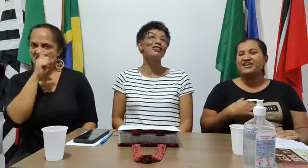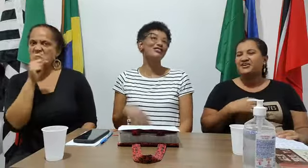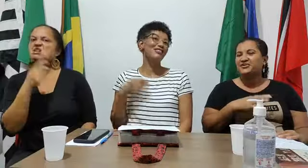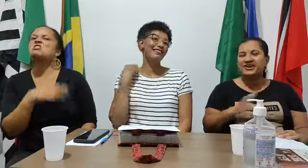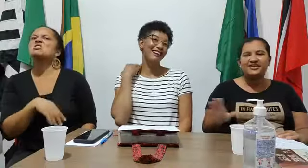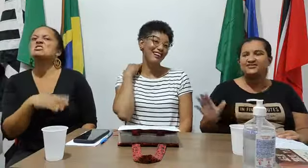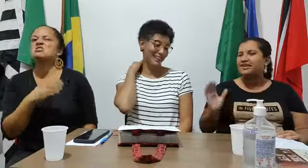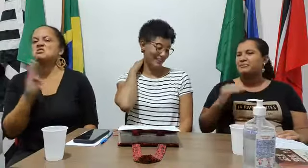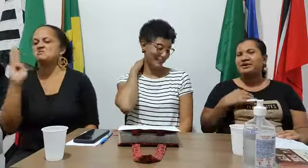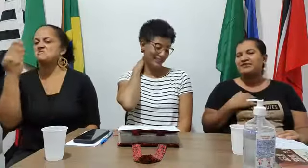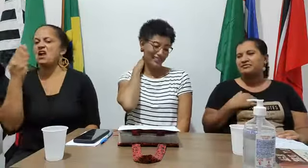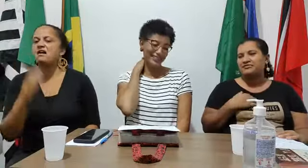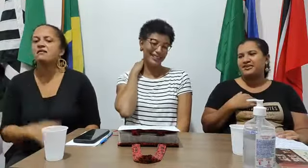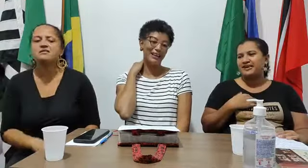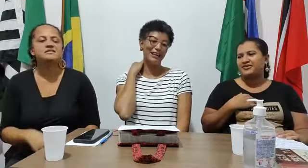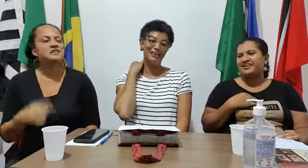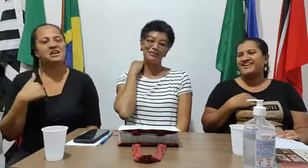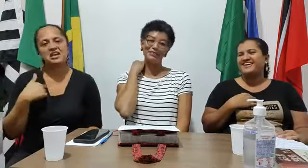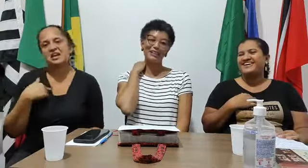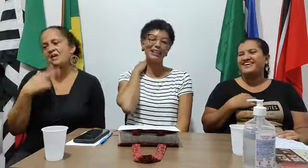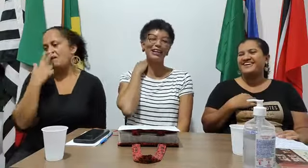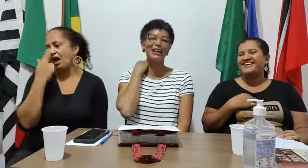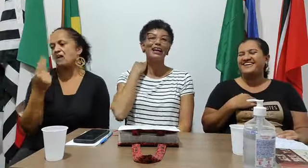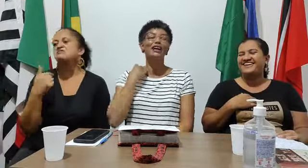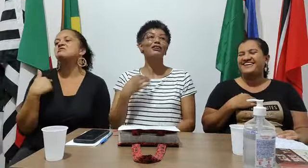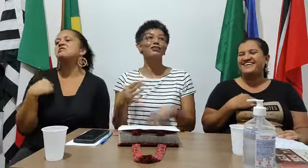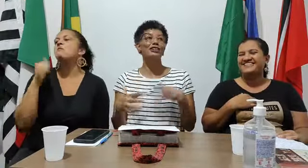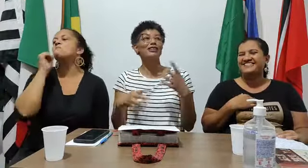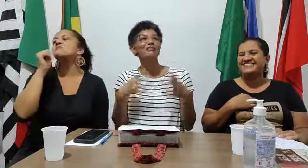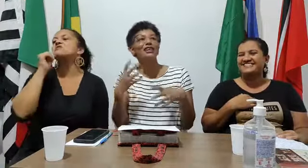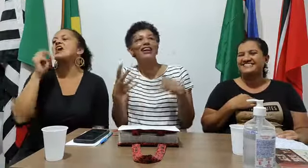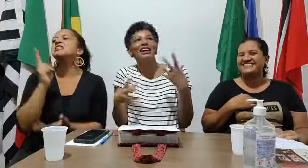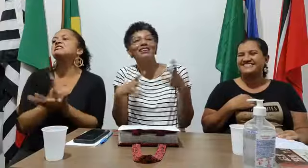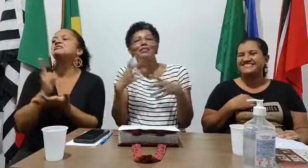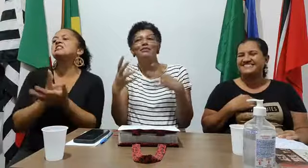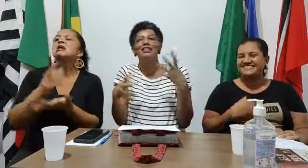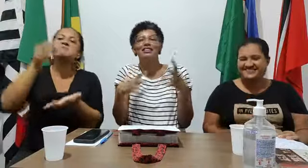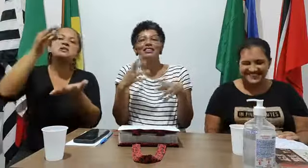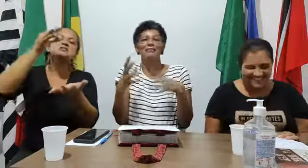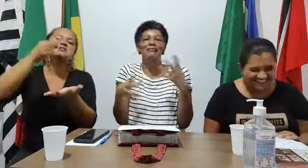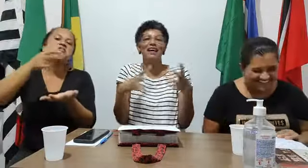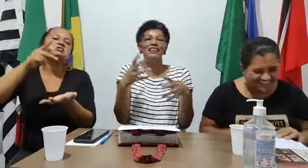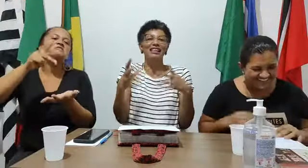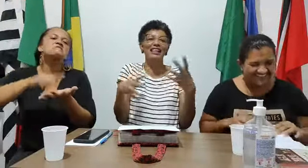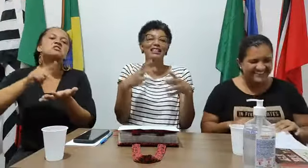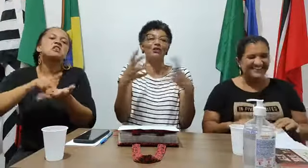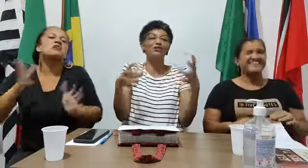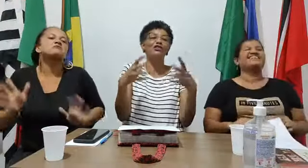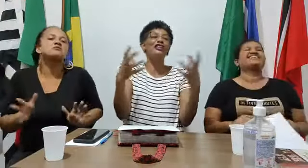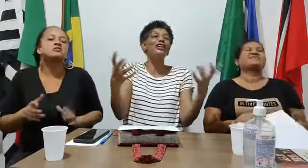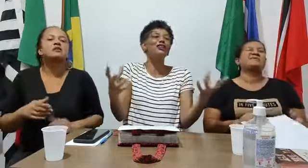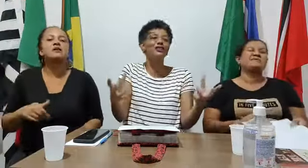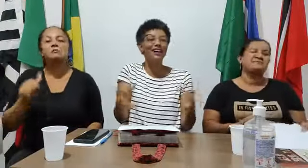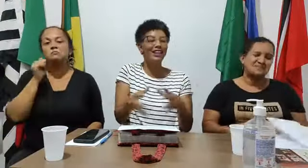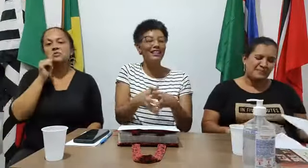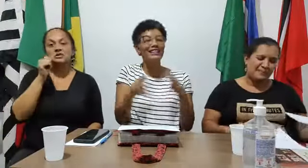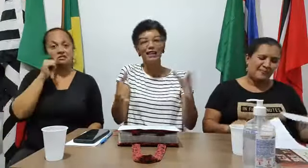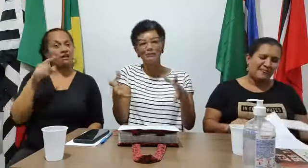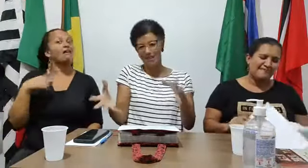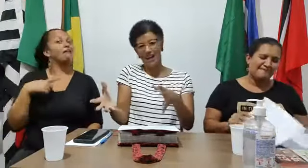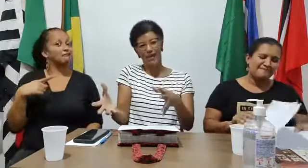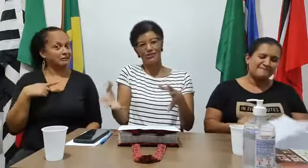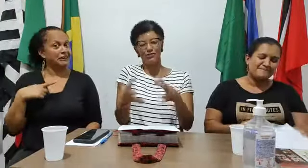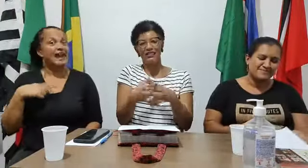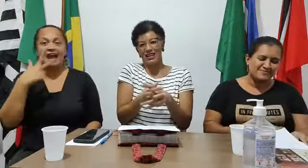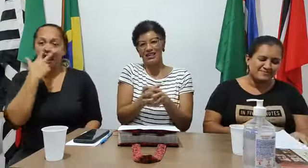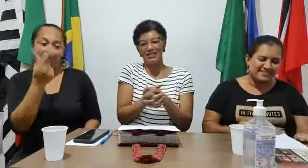Eu acho que é a palavra final. Eu acho que as mulheres meio que se perdem nesse auxílio, né? E